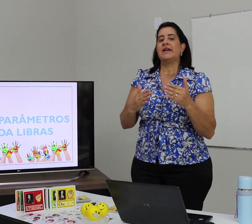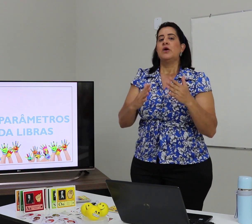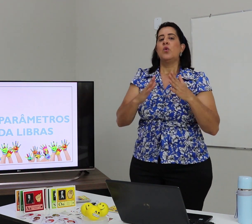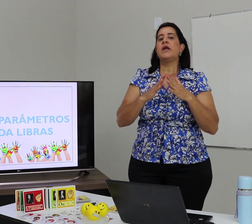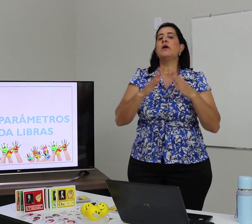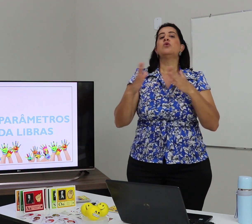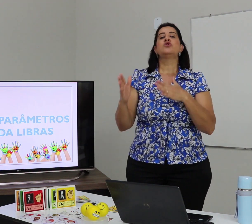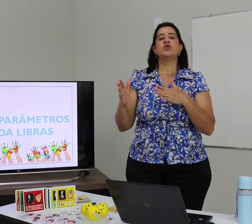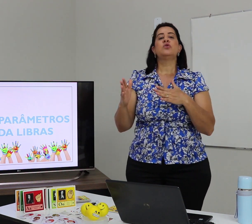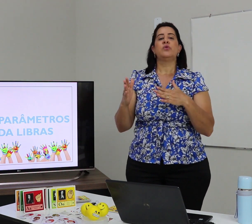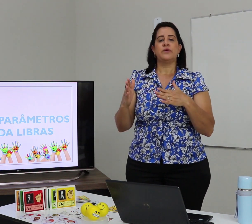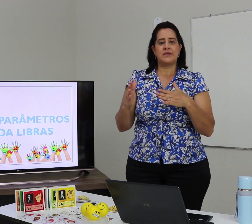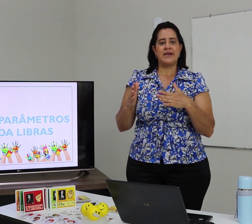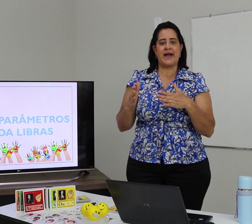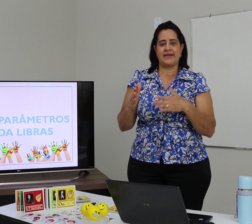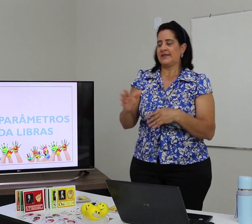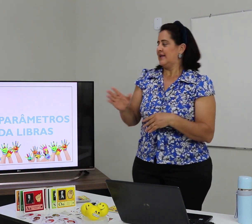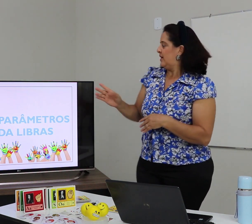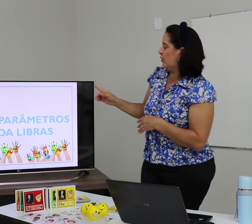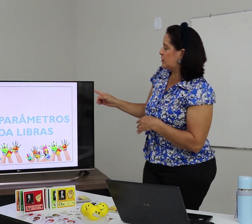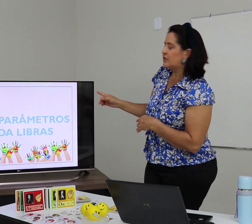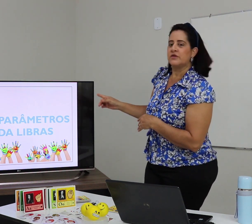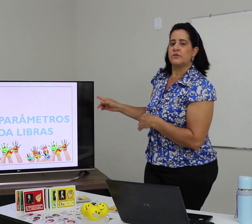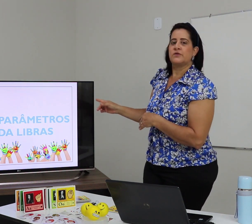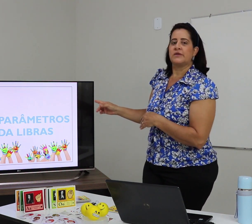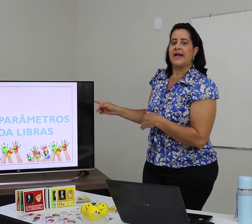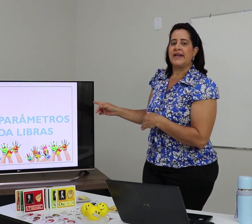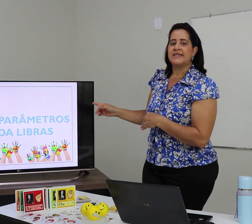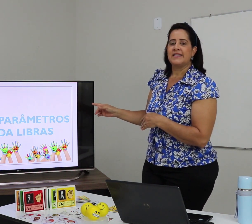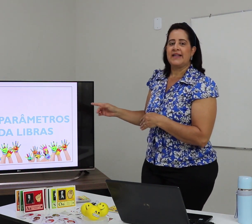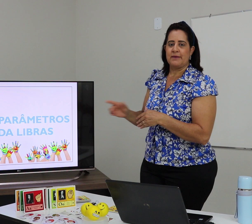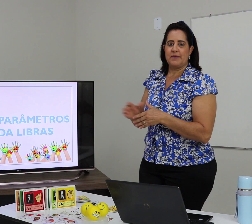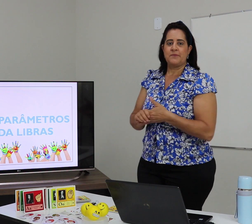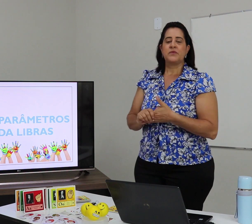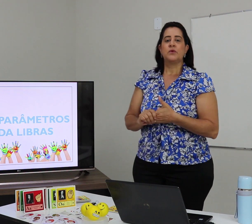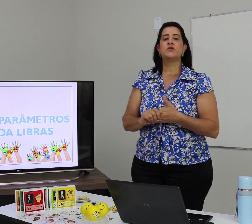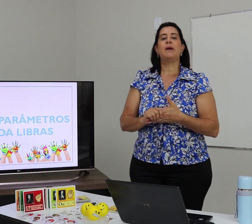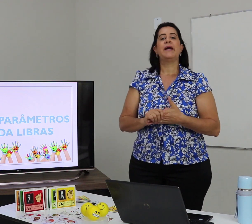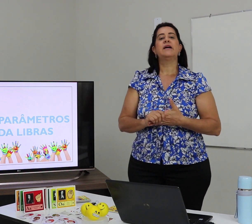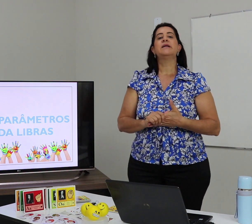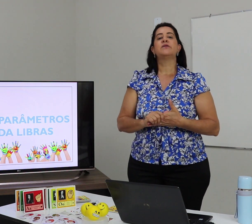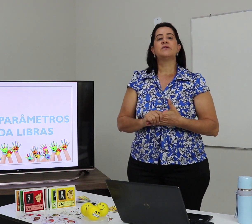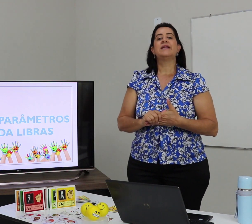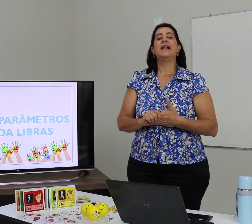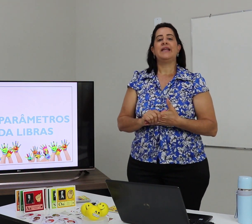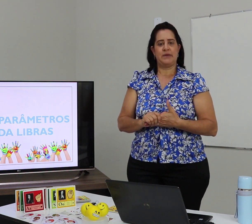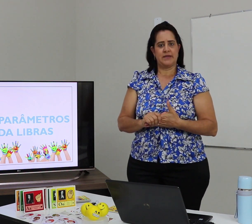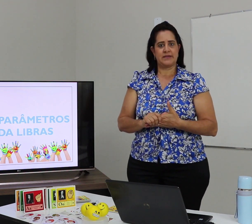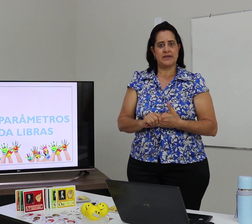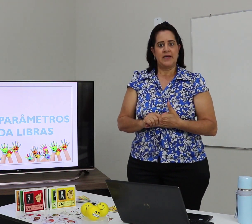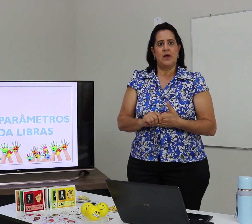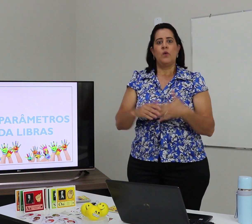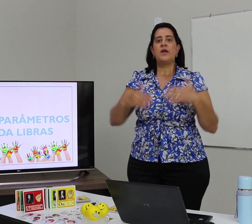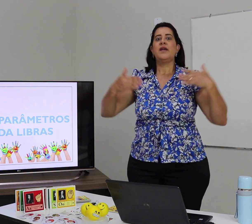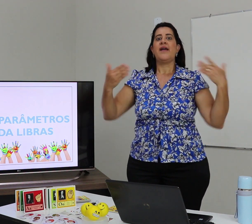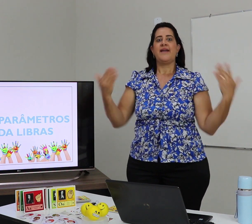entender o que constitui os sinais. Hoje nós vamos estudar esse tema, os parâmetros da Libras. O que é